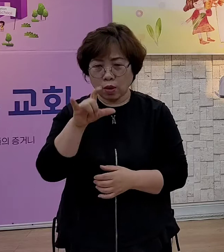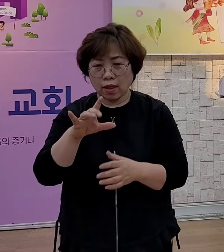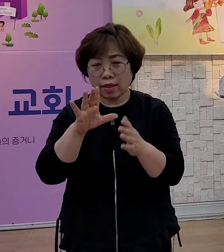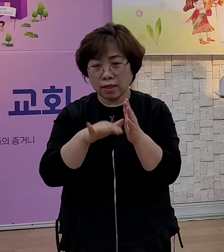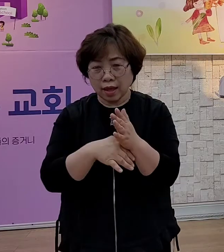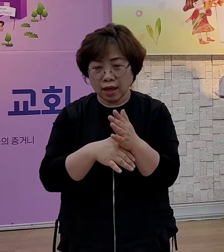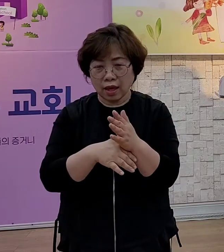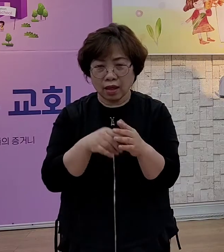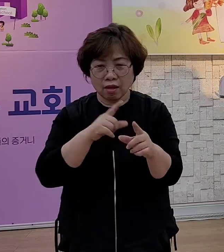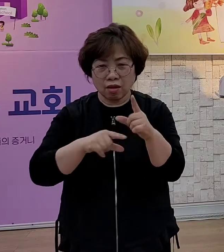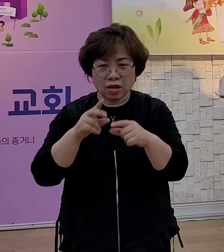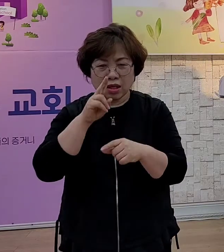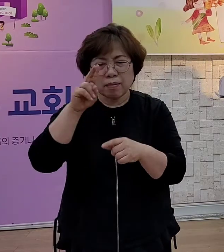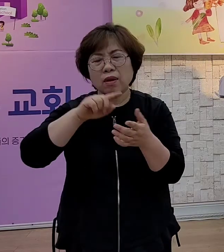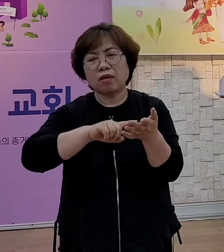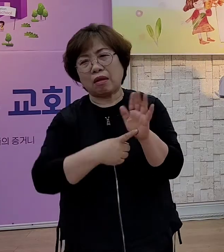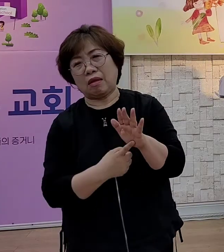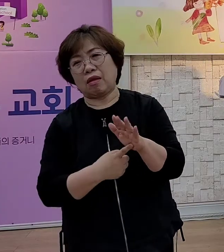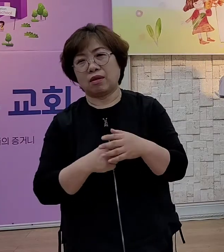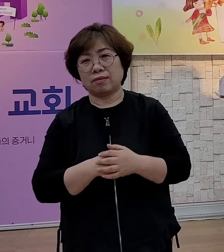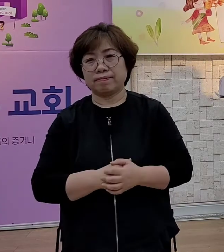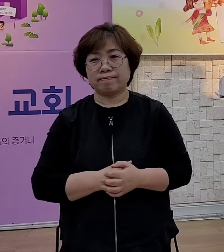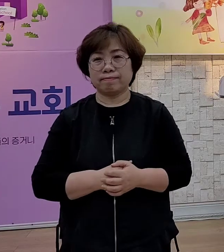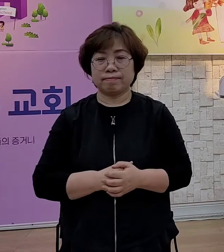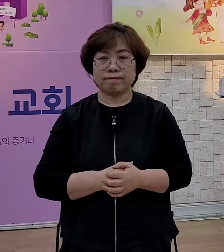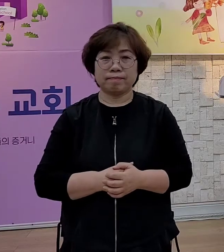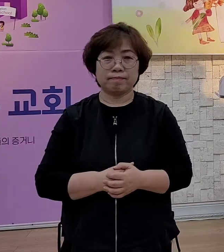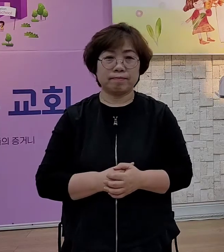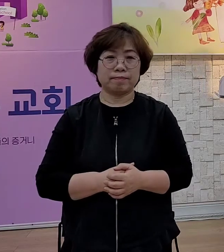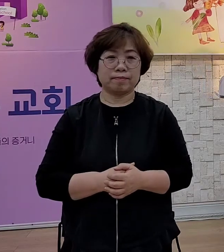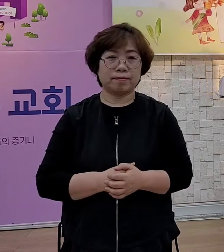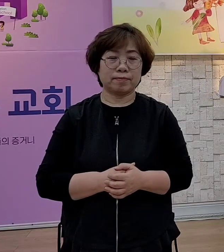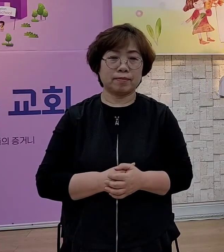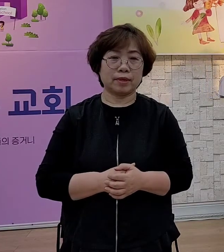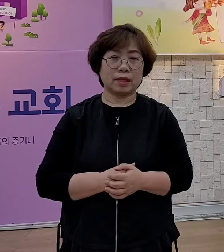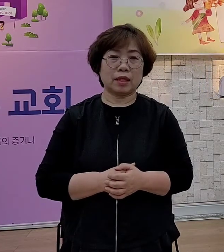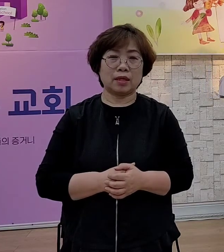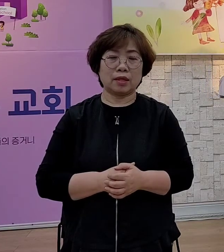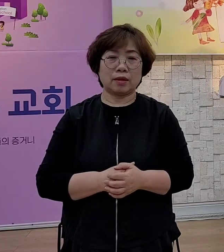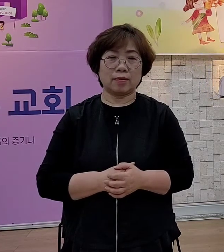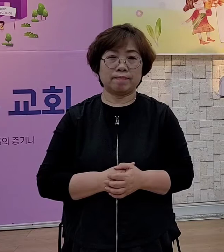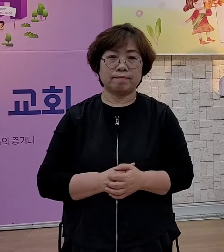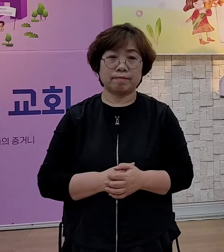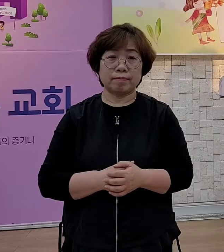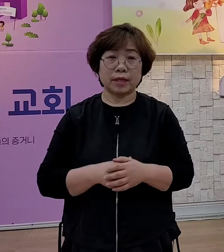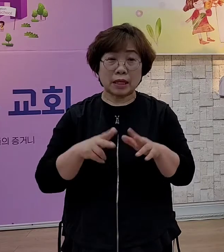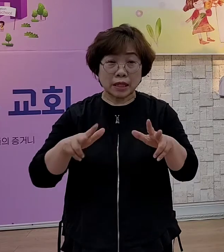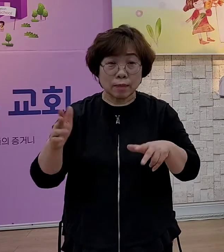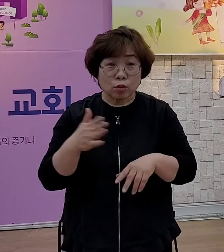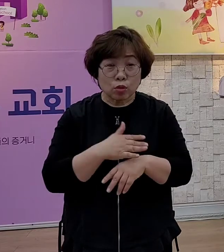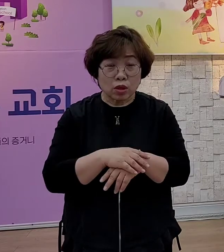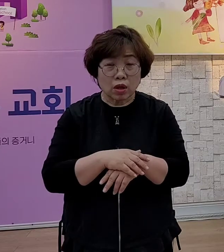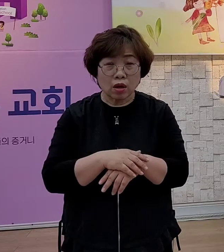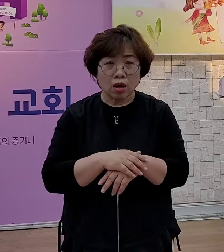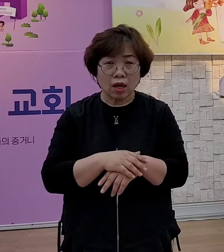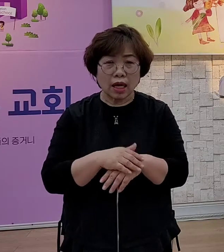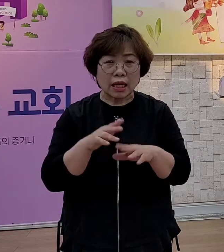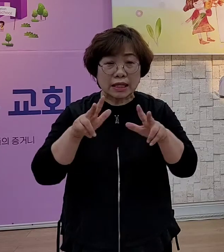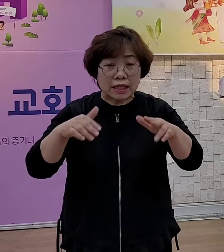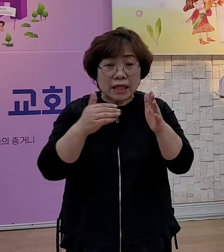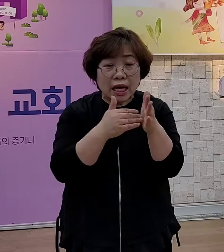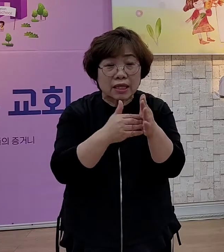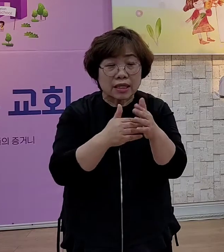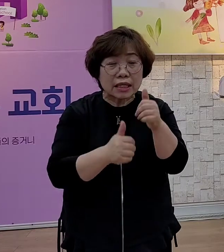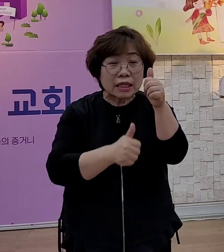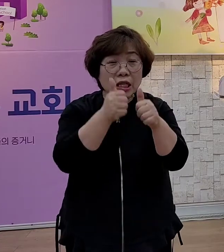보여준 예 아니었습니까? 그런 면에서 여러분 이제부터 이 야고보서가, 지금까지는 이제 시험에 대해서 나눴잖아요. 근데